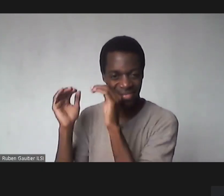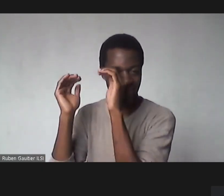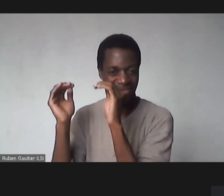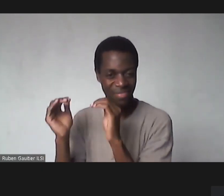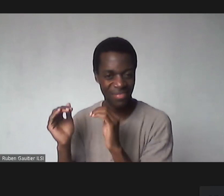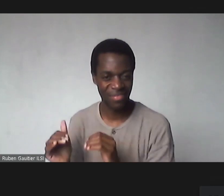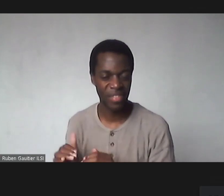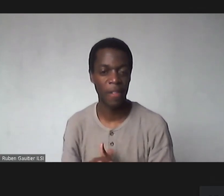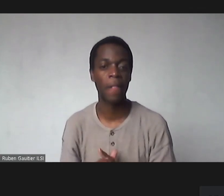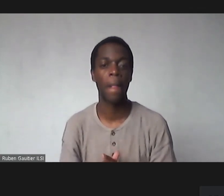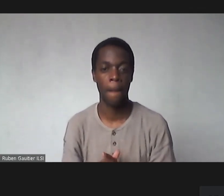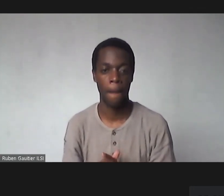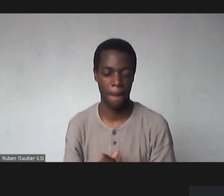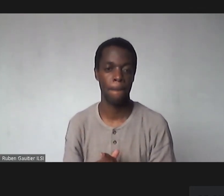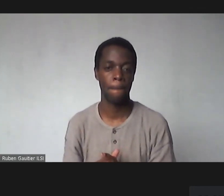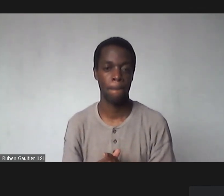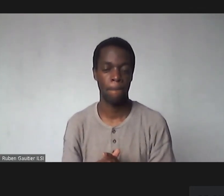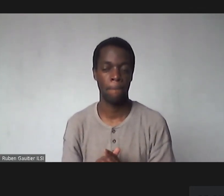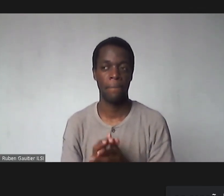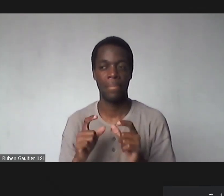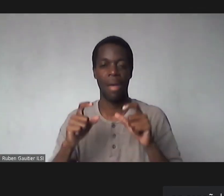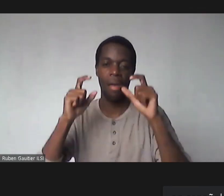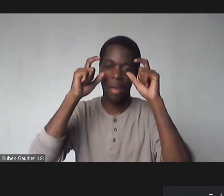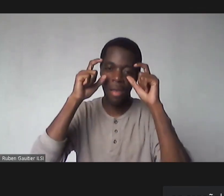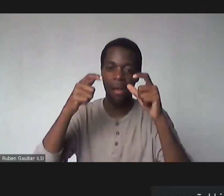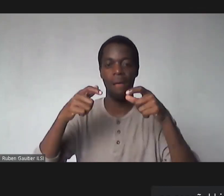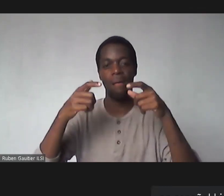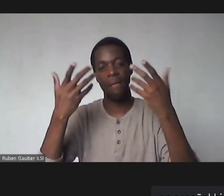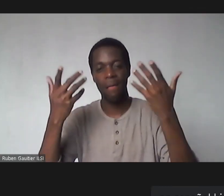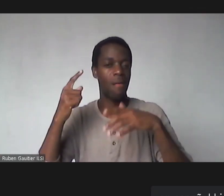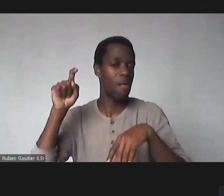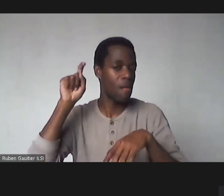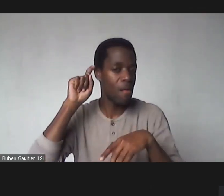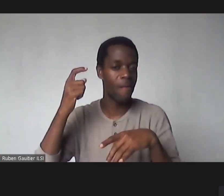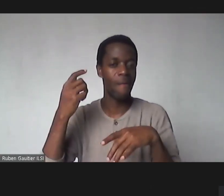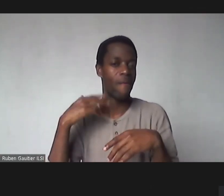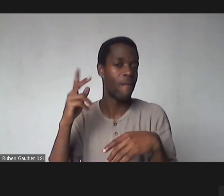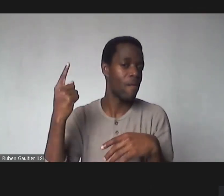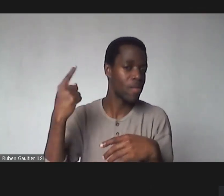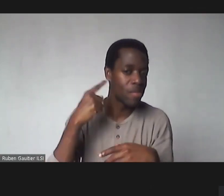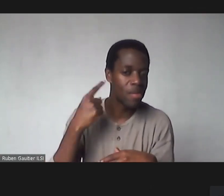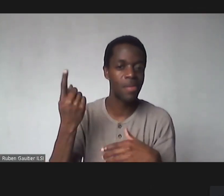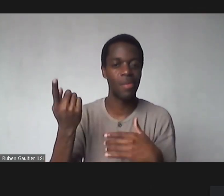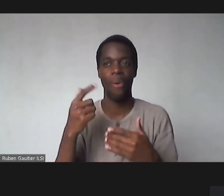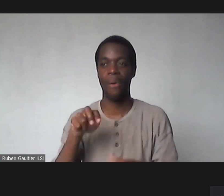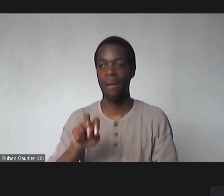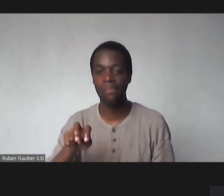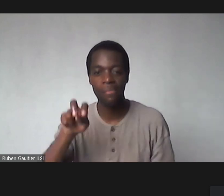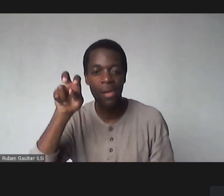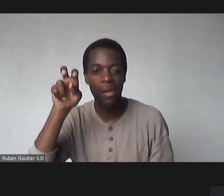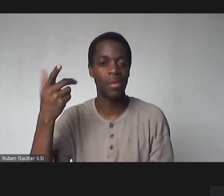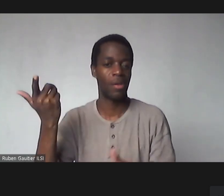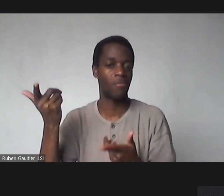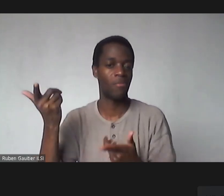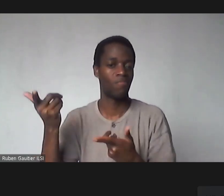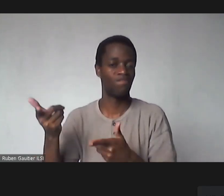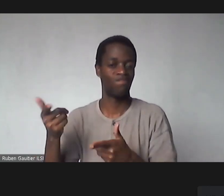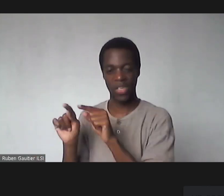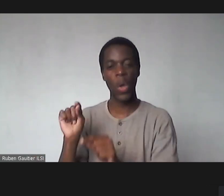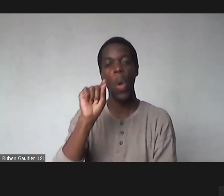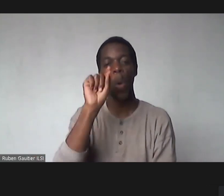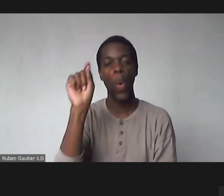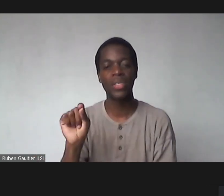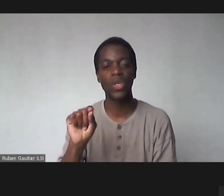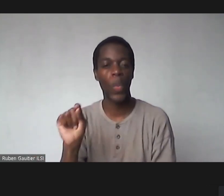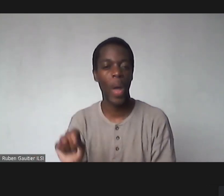Ay, sumió. Disculpe. Muchos ya conocen estos datos y... Son los dominios básicos. Es